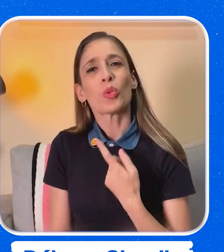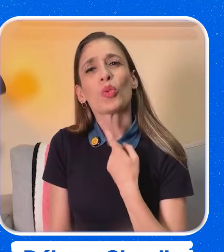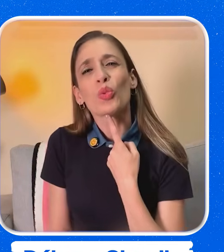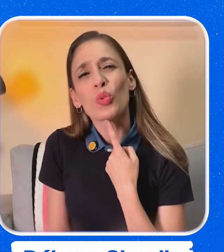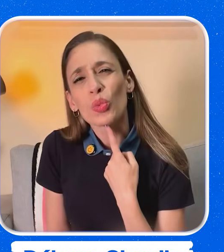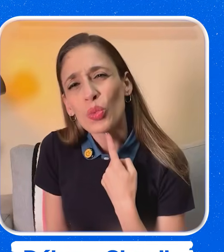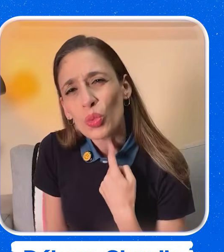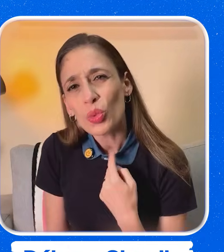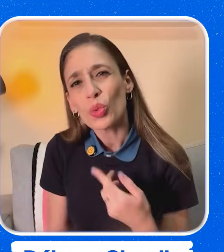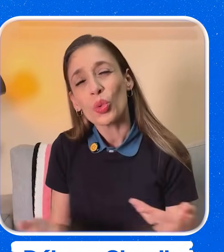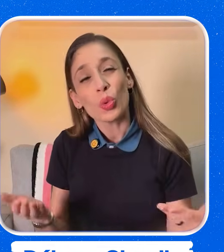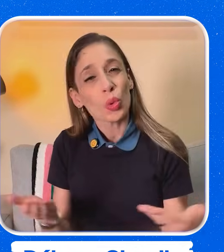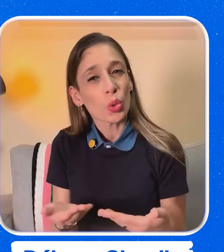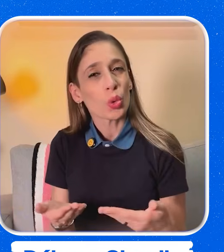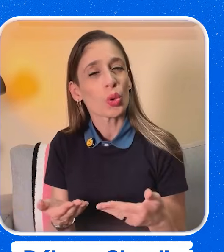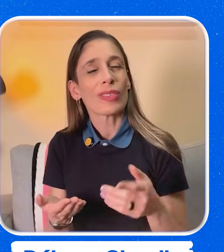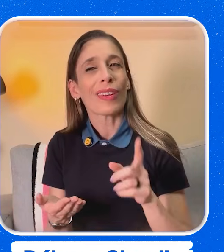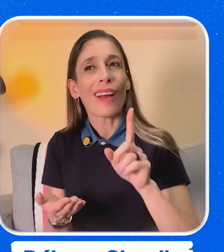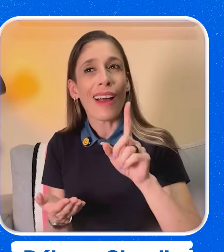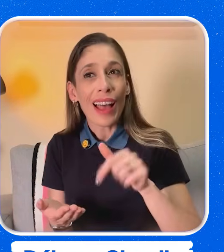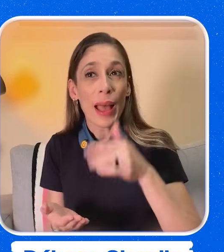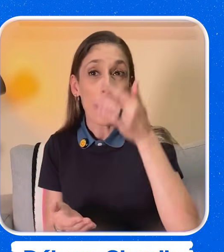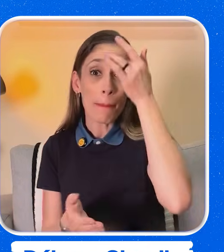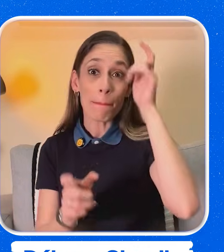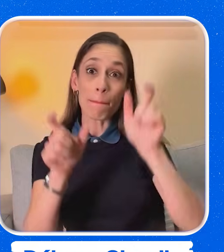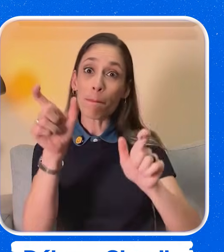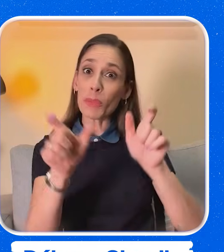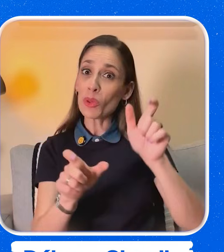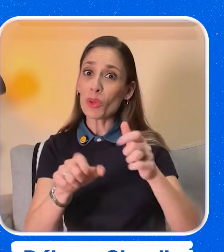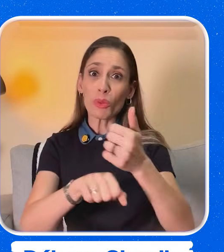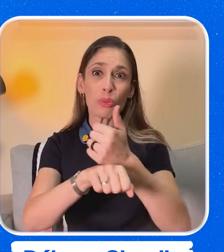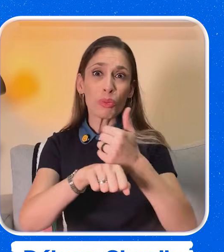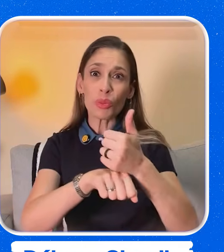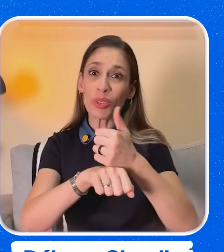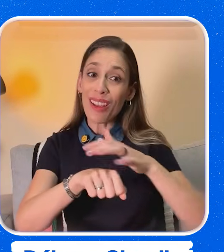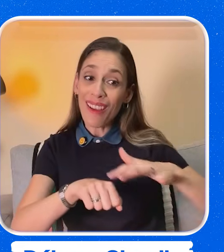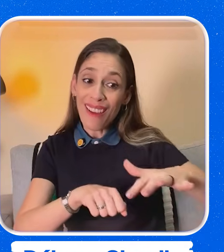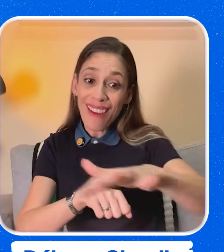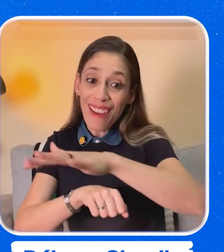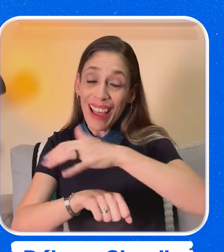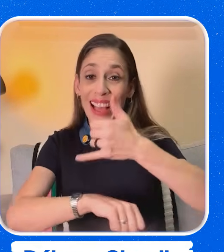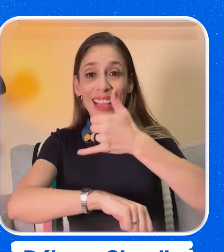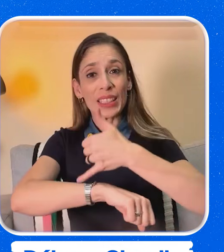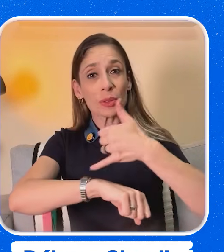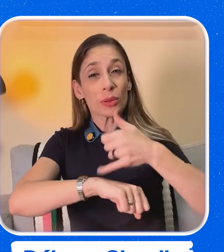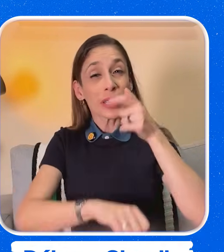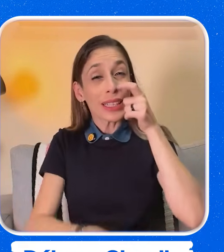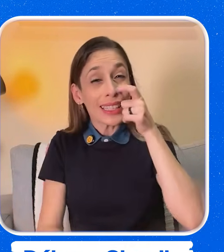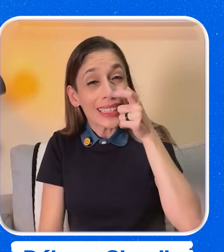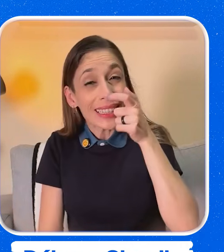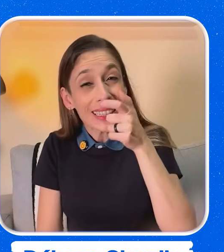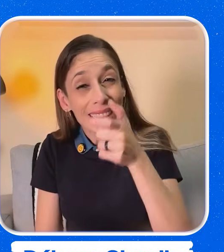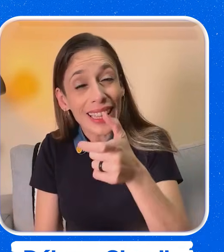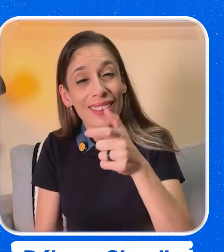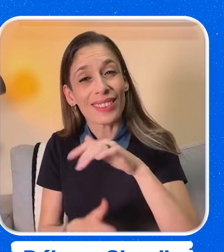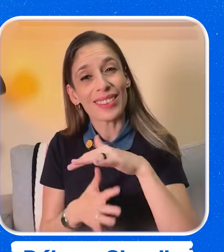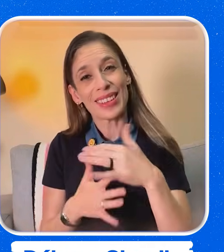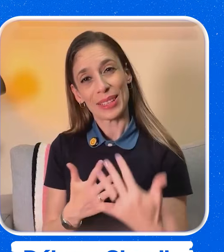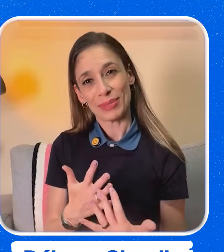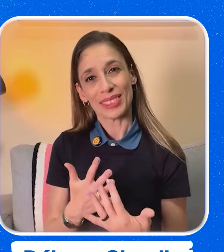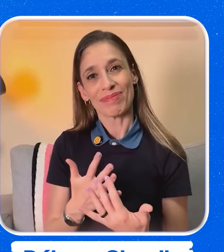ver pessoas se interessarem pela Libras, profissionais da área da tatuagem se interessarem pela Libras